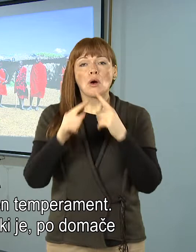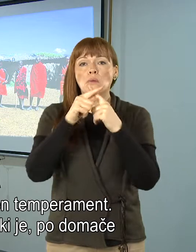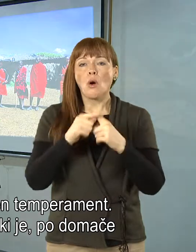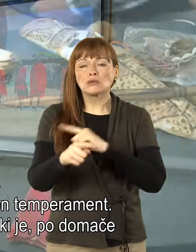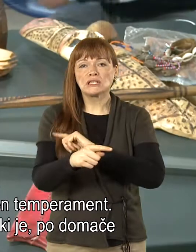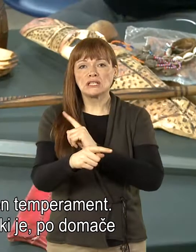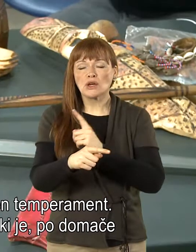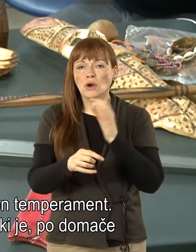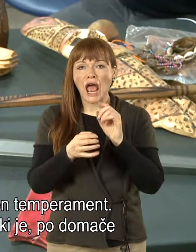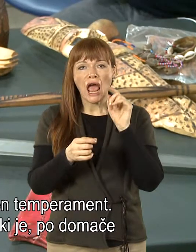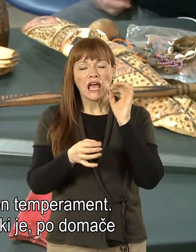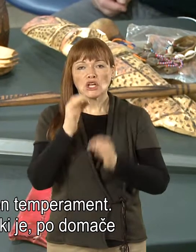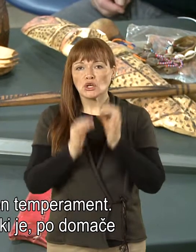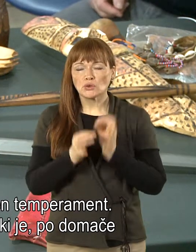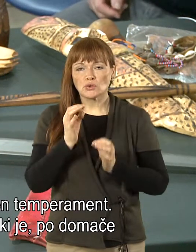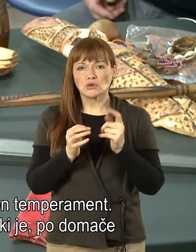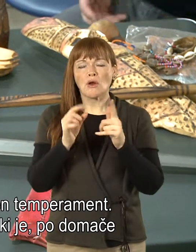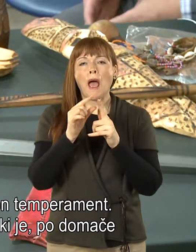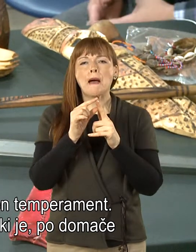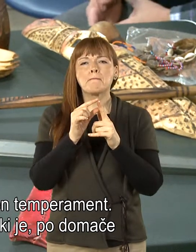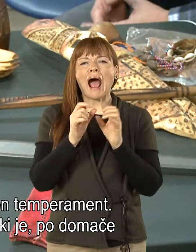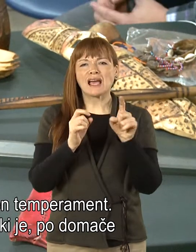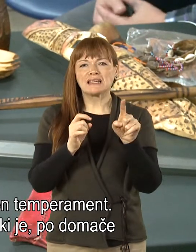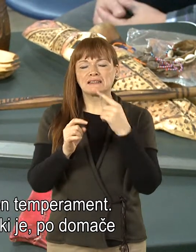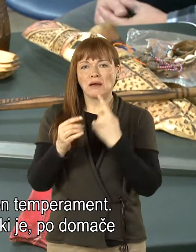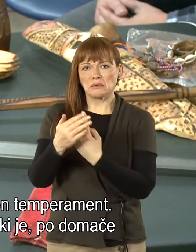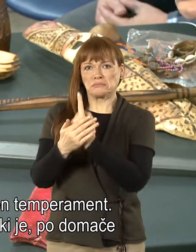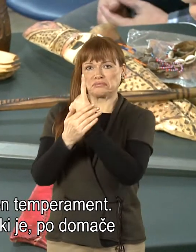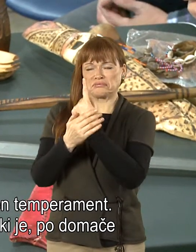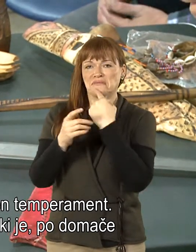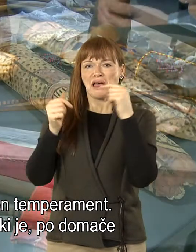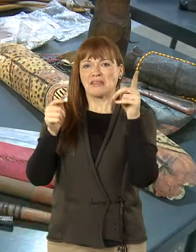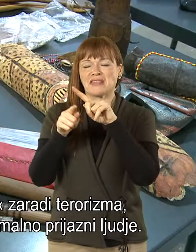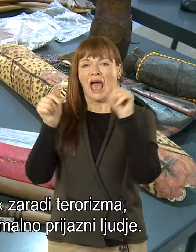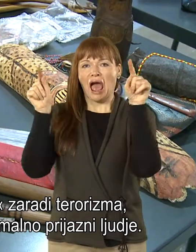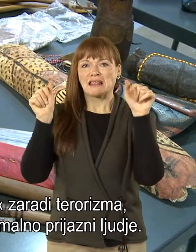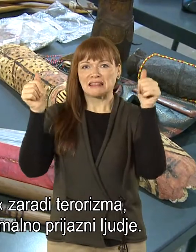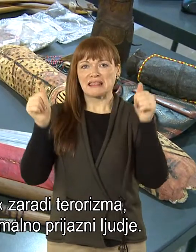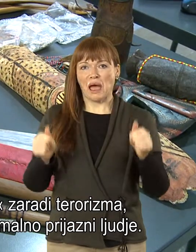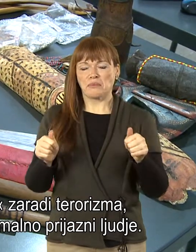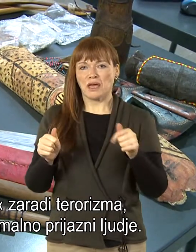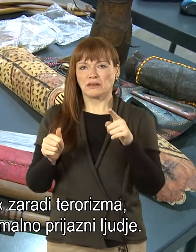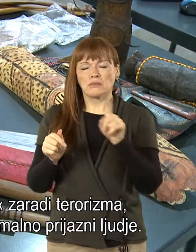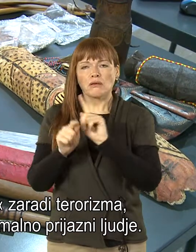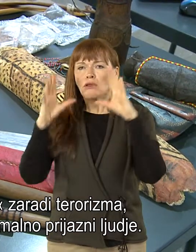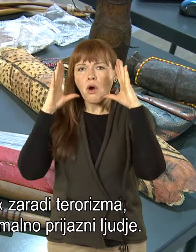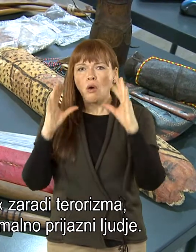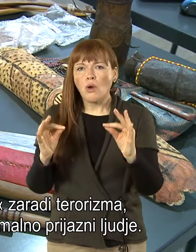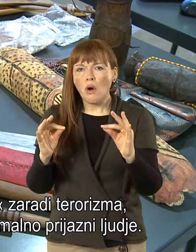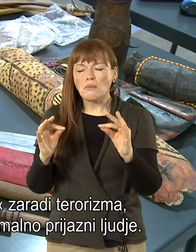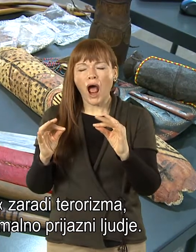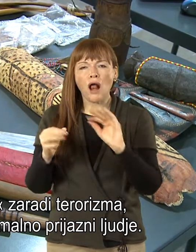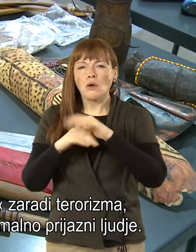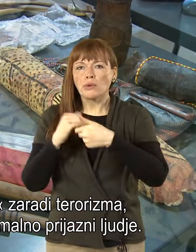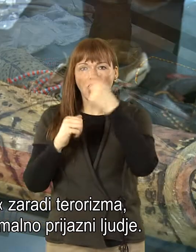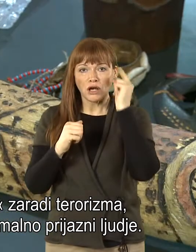posebni temperament. Potem Pakistan, na tapeti, po domače rečeno, zaradi terorizma, ko si tam nenormalno prijazni ljudje.